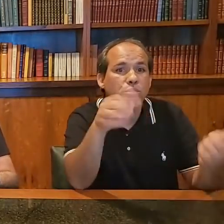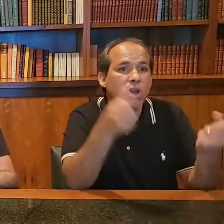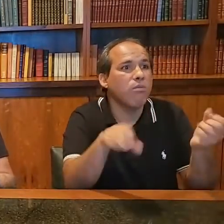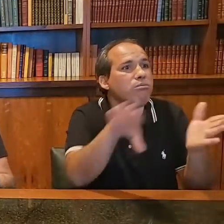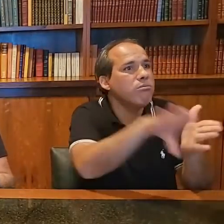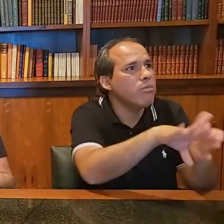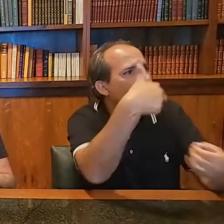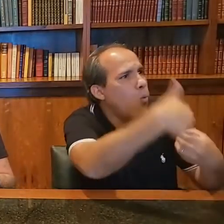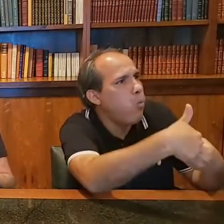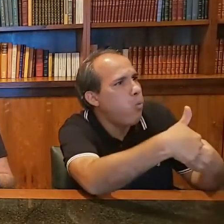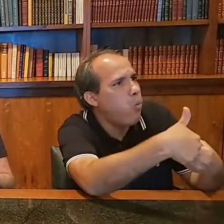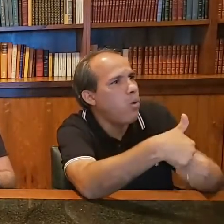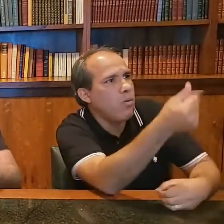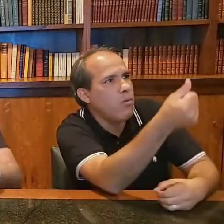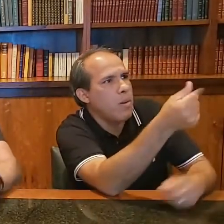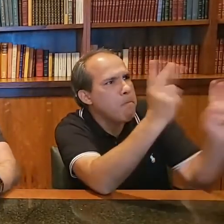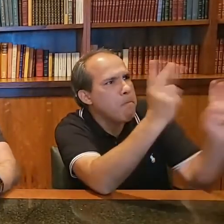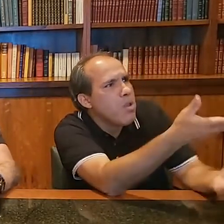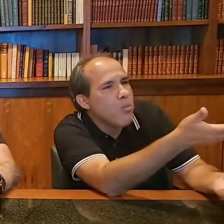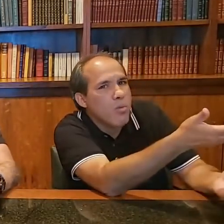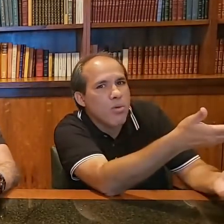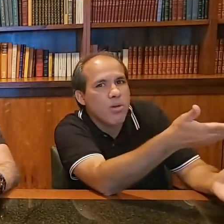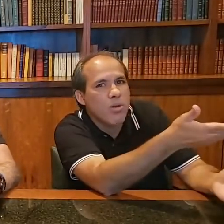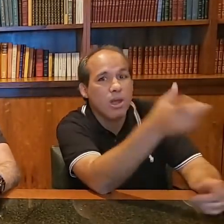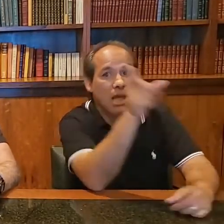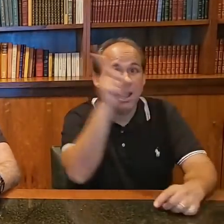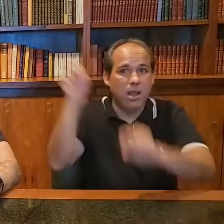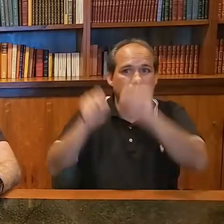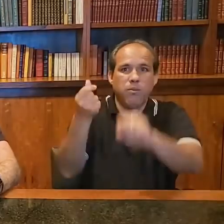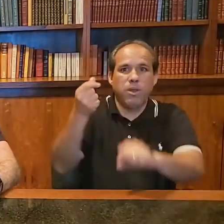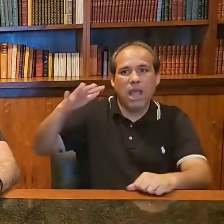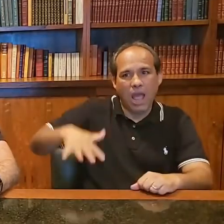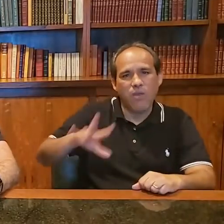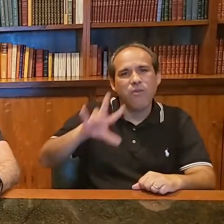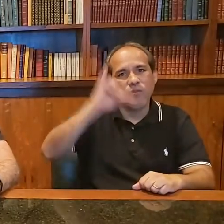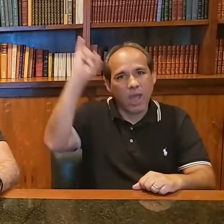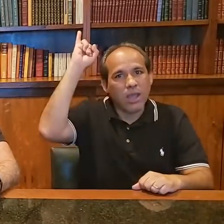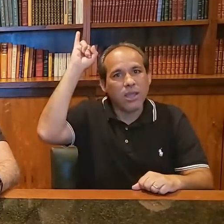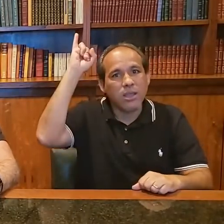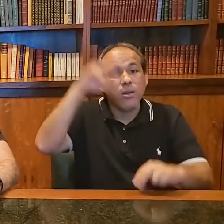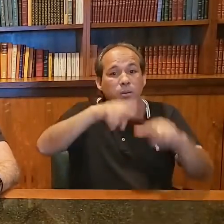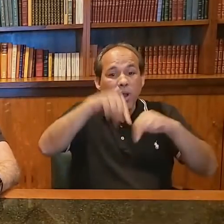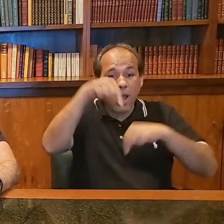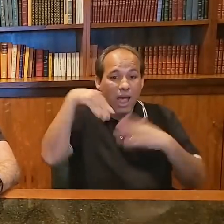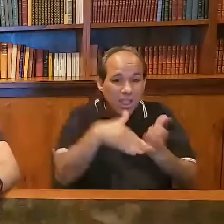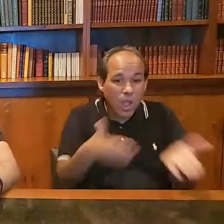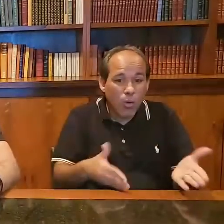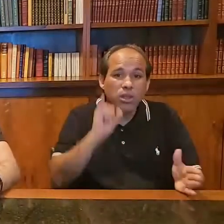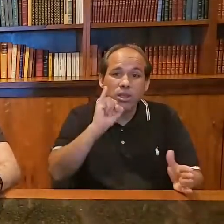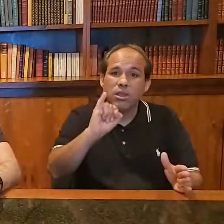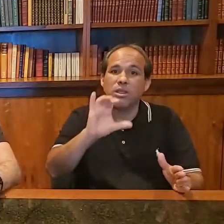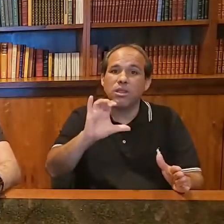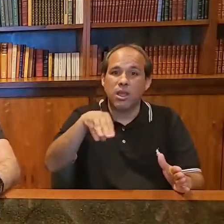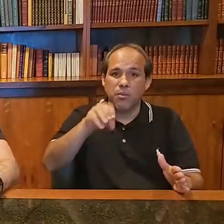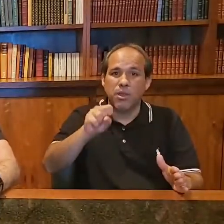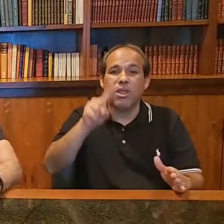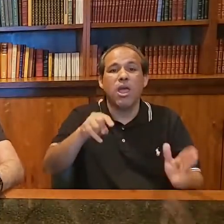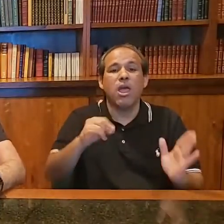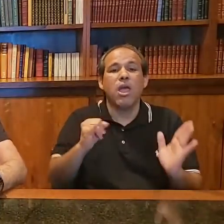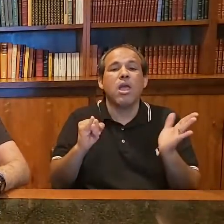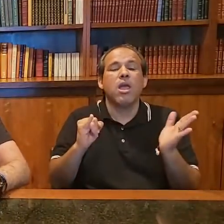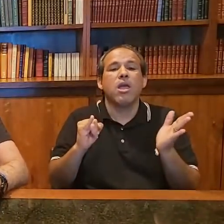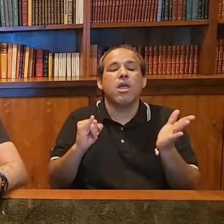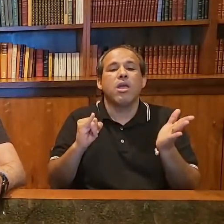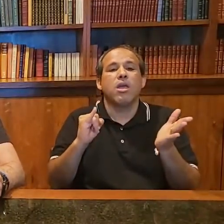dificilmente vai chegar lá. Vai cair o preço do combustível. Porque ainda hoje em dia o ICMS, o Imposto Estadual, não